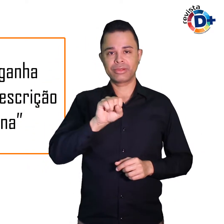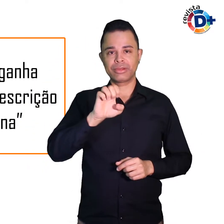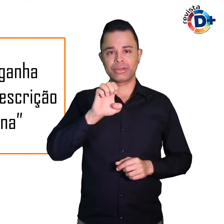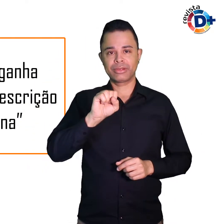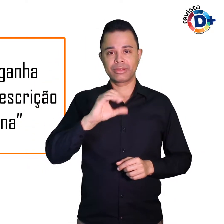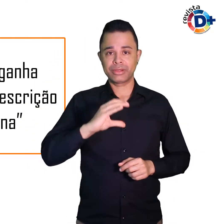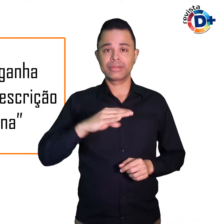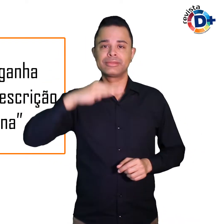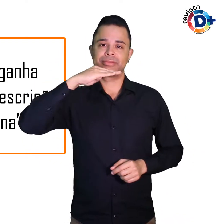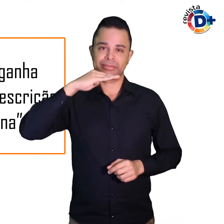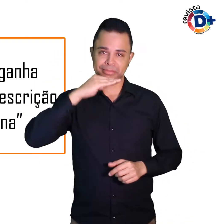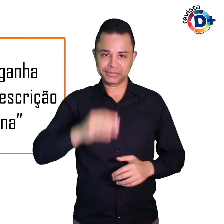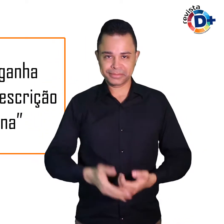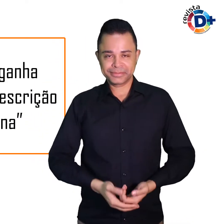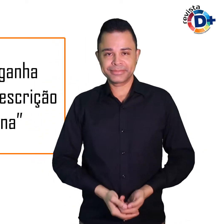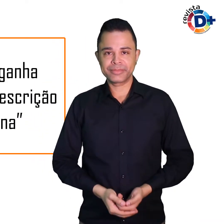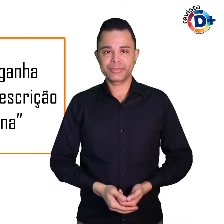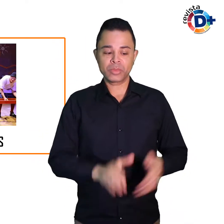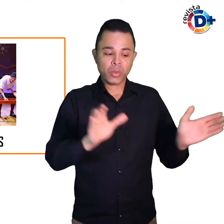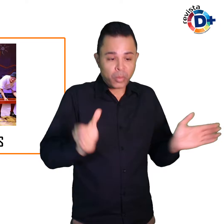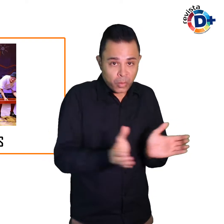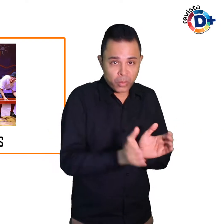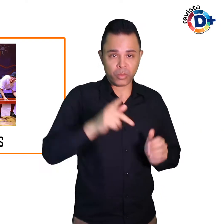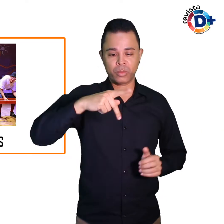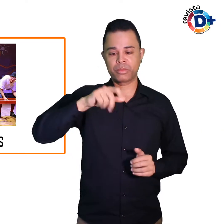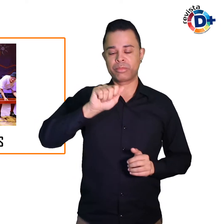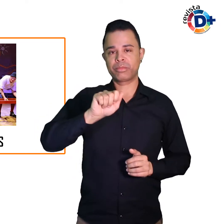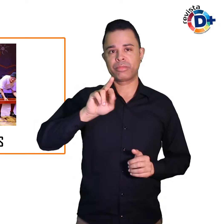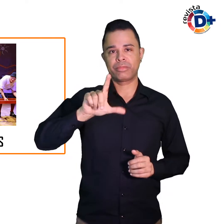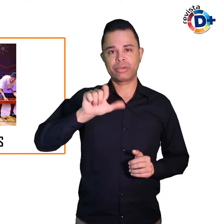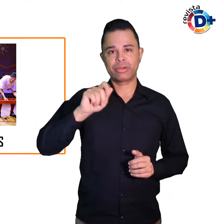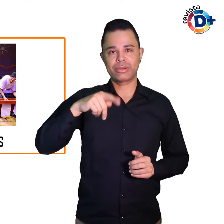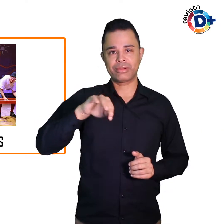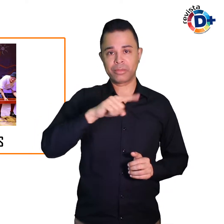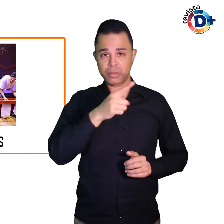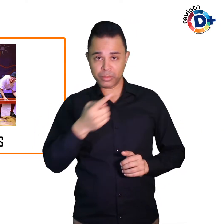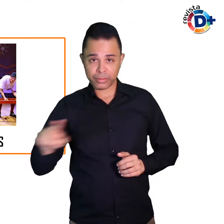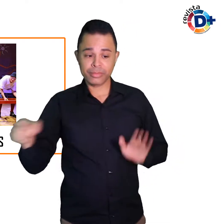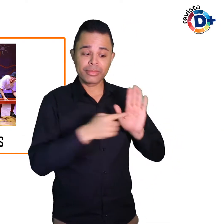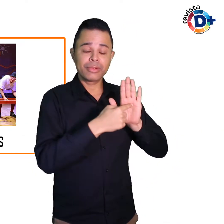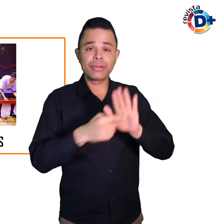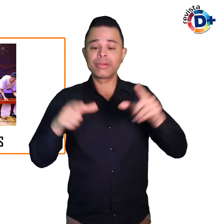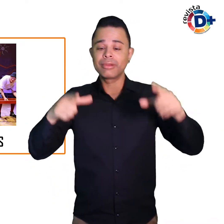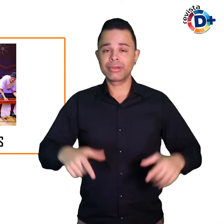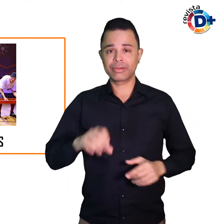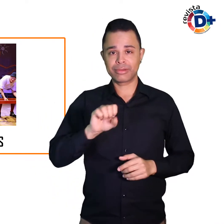Santana. O grupo Parlapatões se apresenta no Sesc Santana no próximo